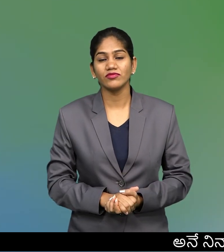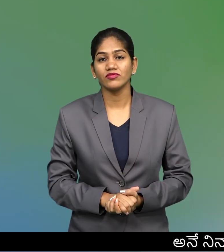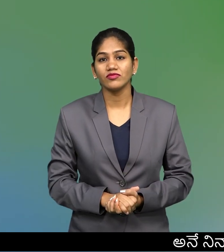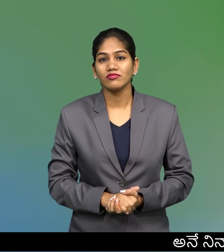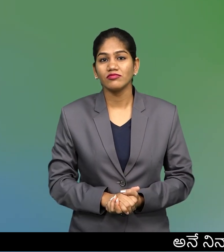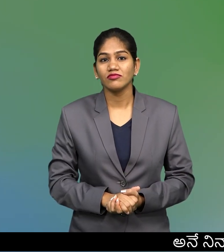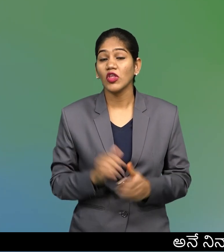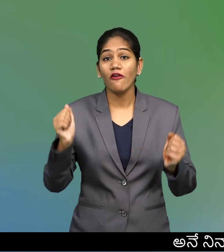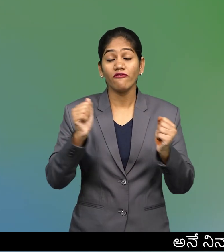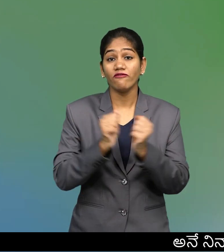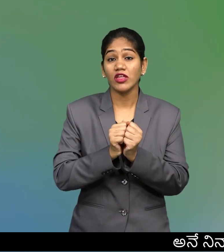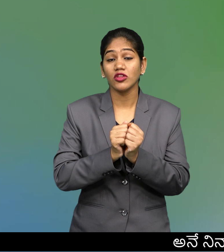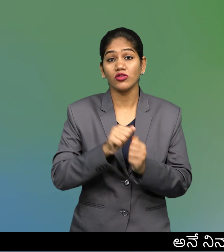అనే నినాదాన్ని లేవనెత్తాయి.